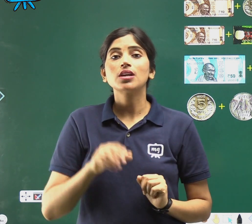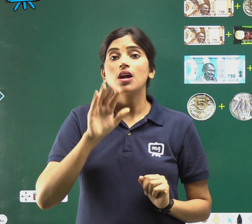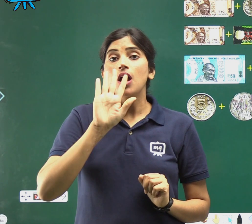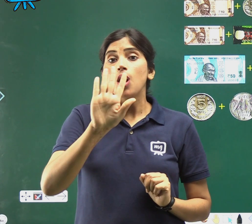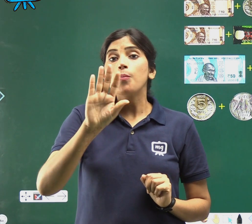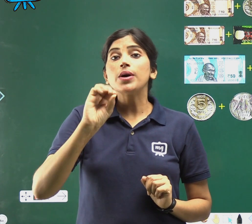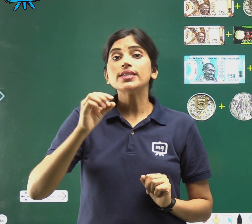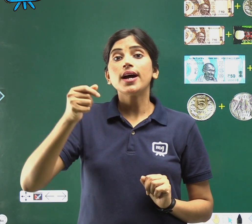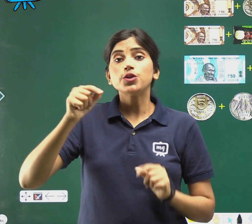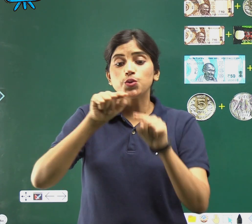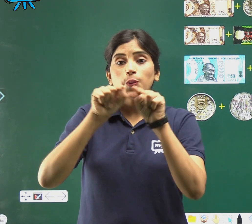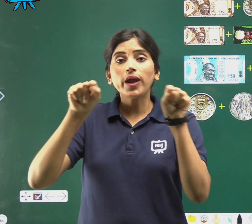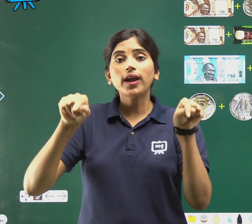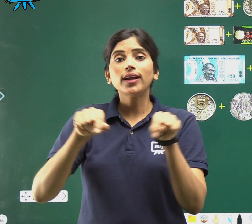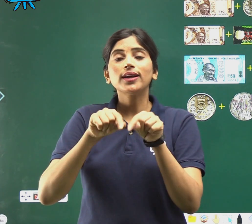50 रुपए